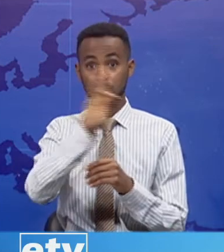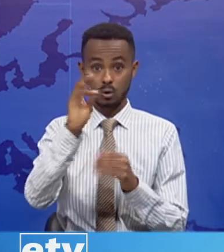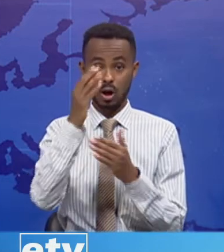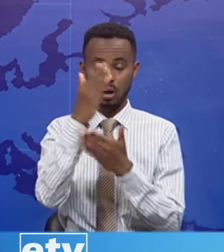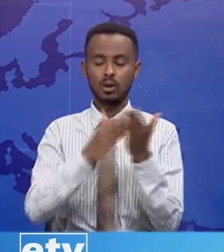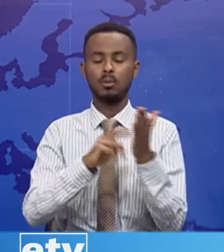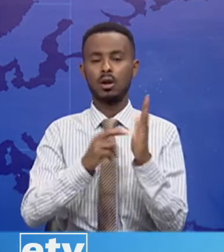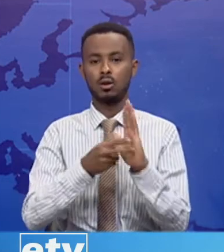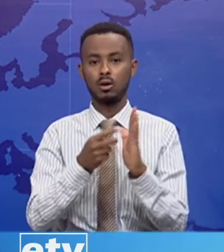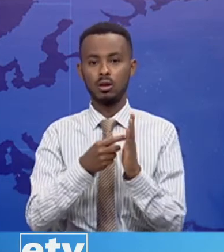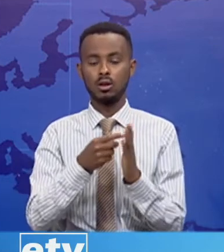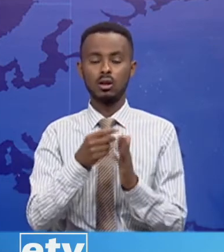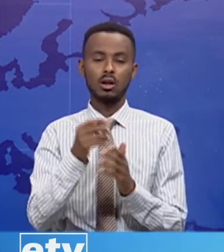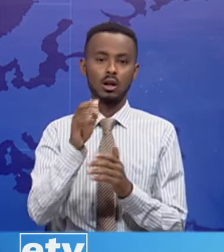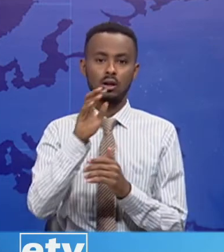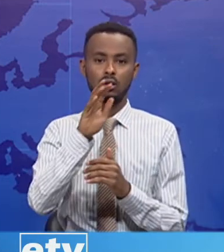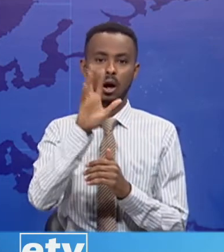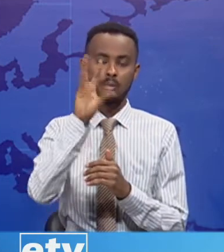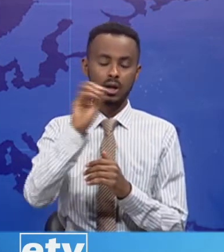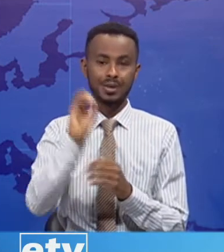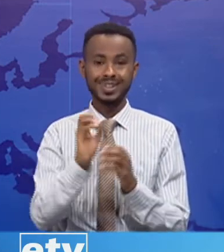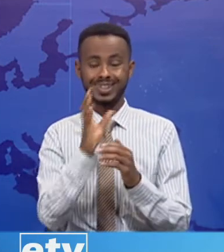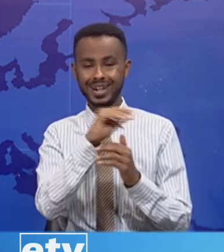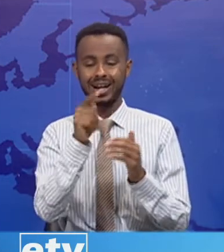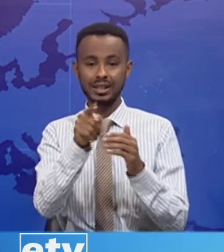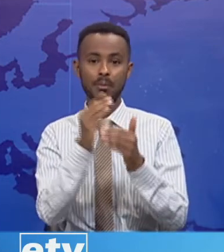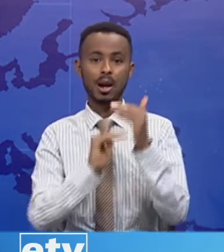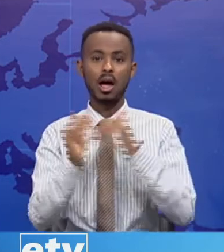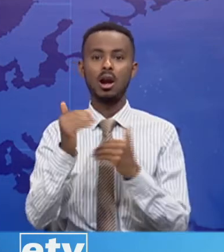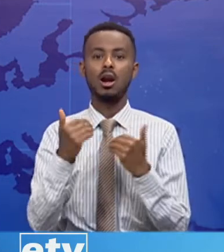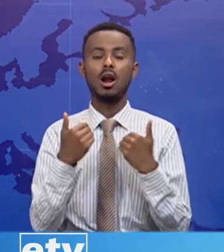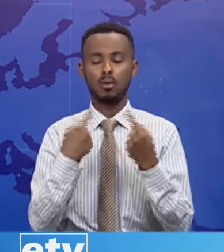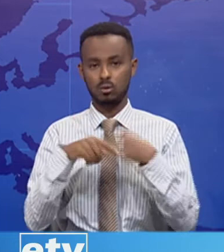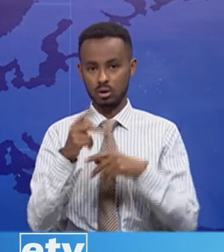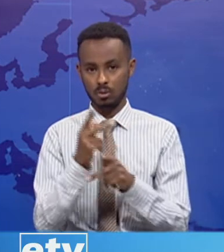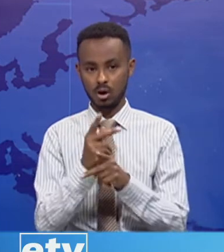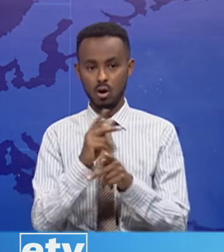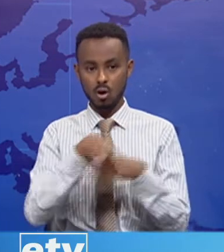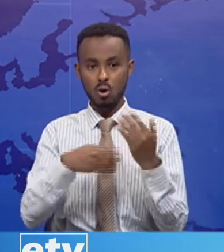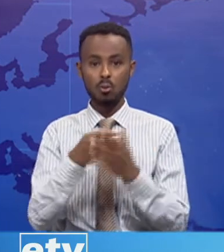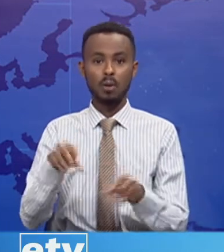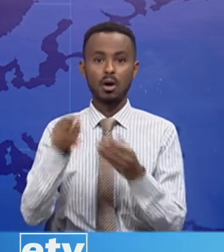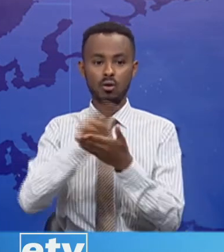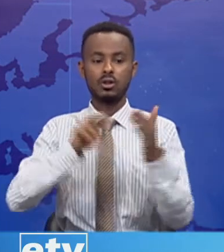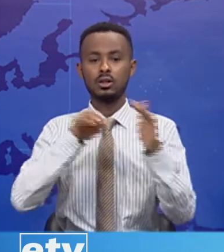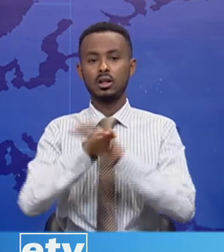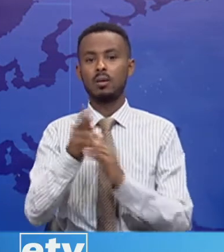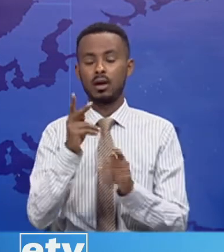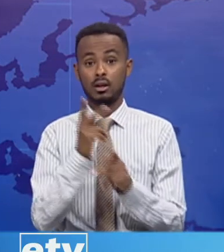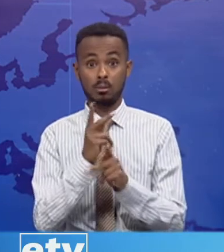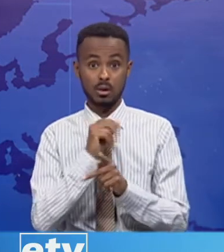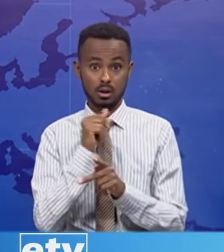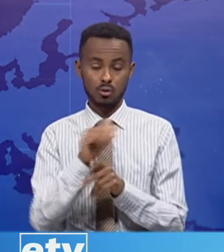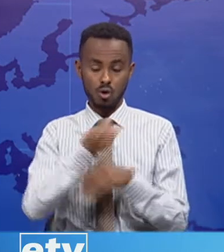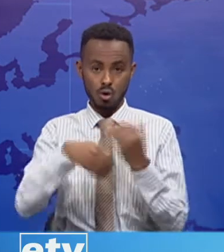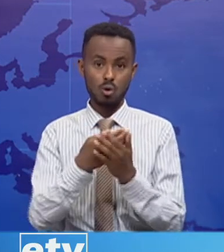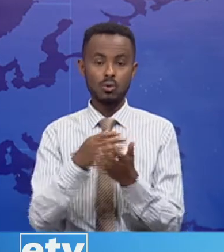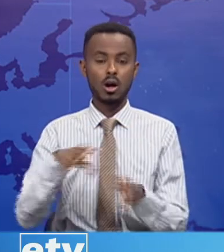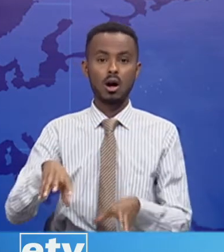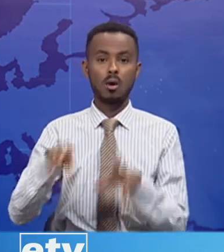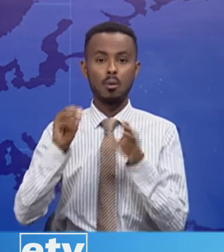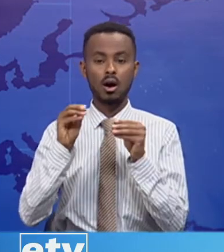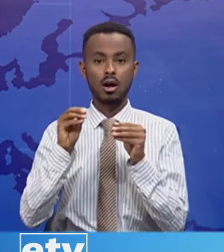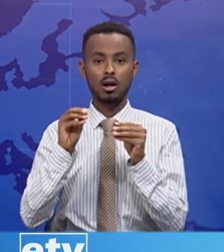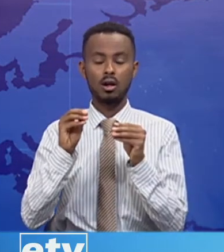ነው ውጭ ምንስ ከ50% እና ከዛ በላይ እንዲያመጡ ይጠበቃል። ሁሉም ተማሪ ዩኒቨርሲቲ እንዲገባ አይጠበቅም። ሁሉም ተማሪ ሰፈር ላይ